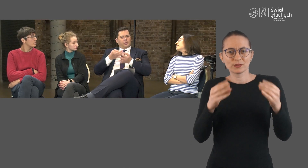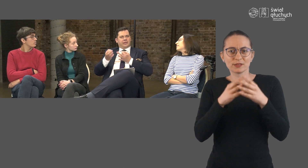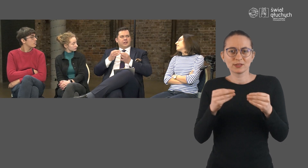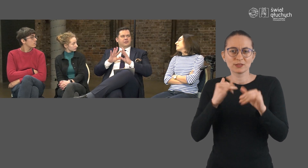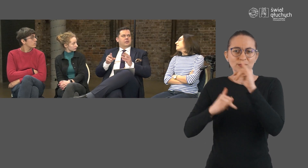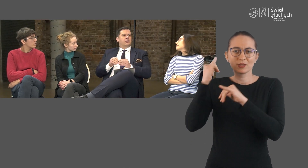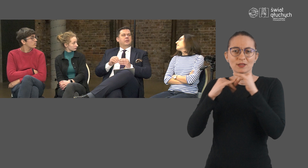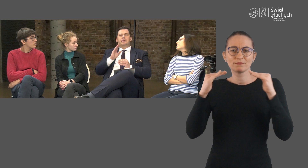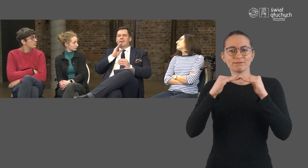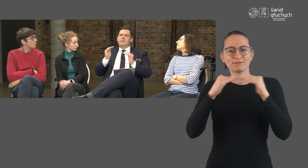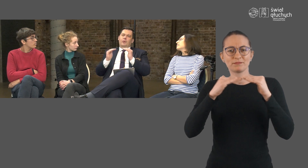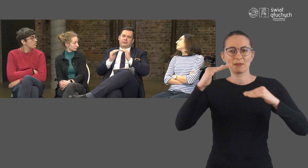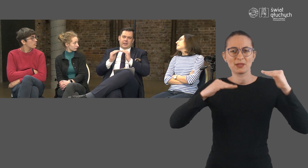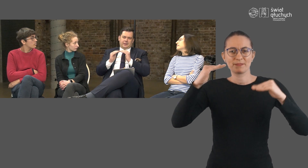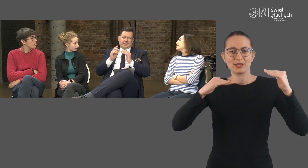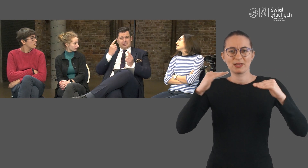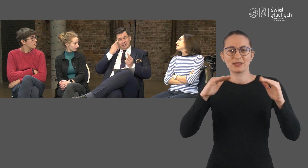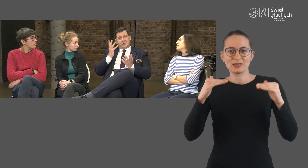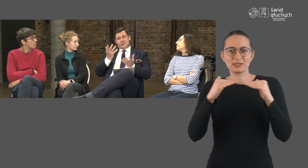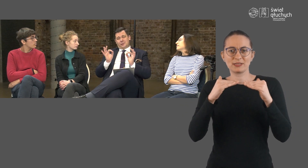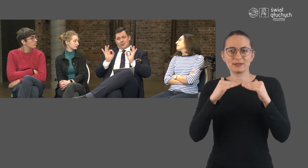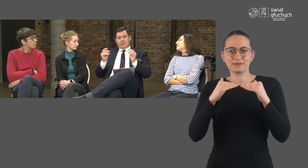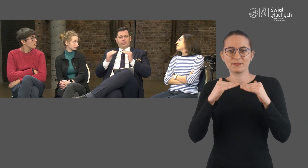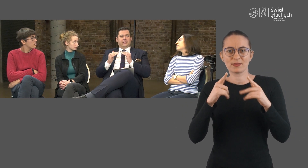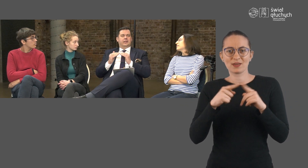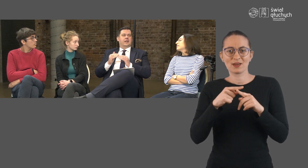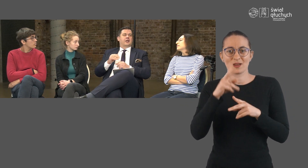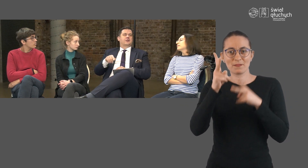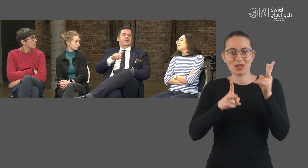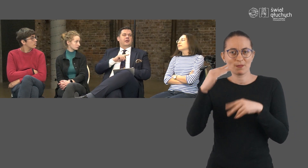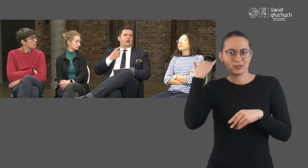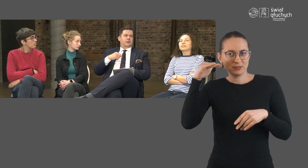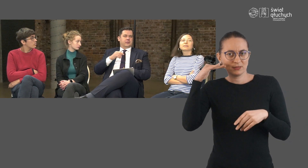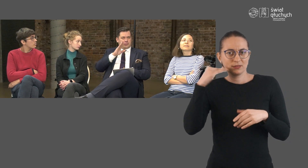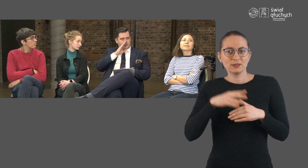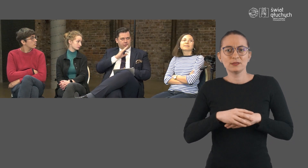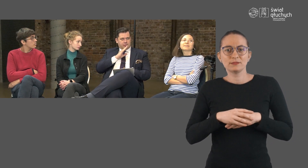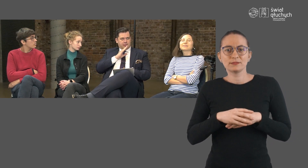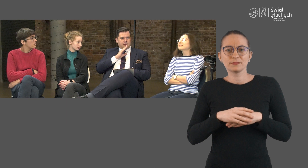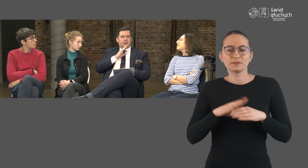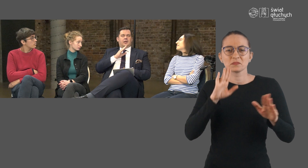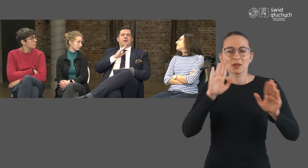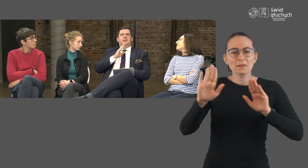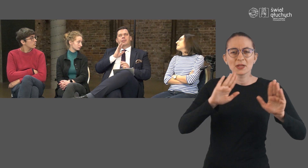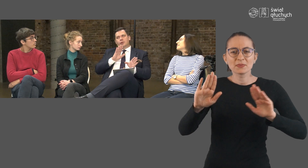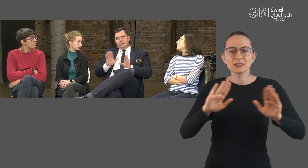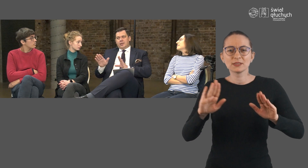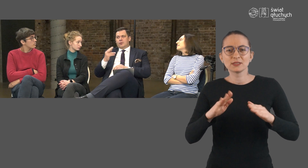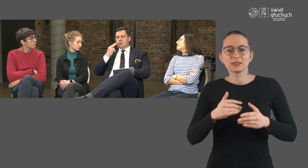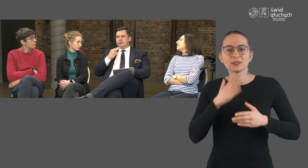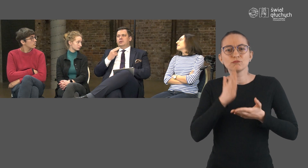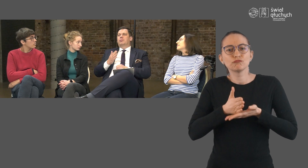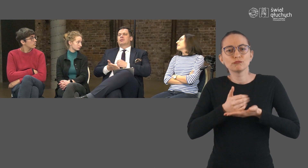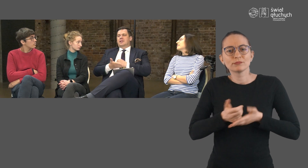historie, opowiadacie wszystko i mam porównanie. Myślę, że to jest dobre porównanie, że osoby słabosłyszące, podobnie